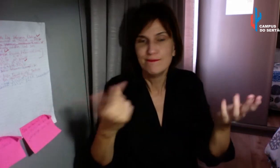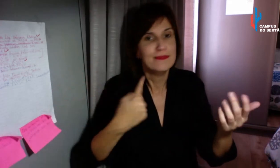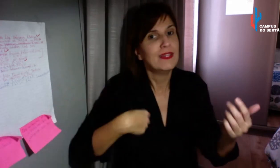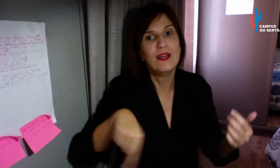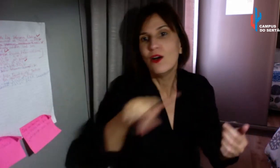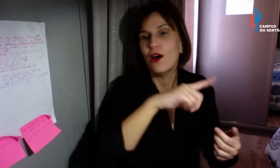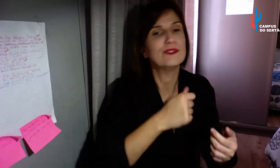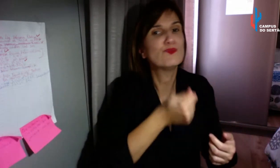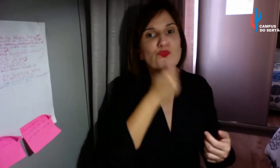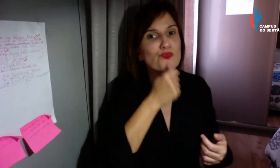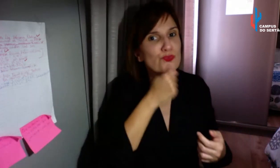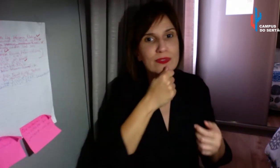do BNCC,